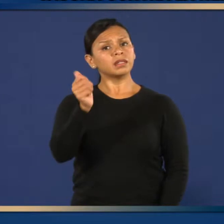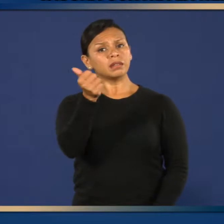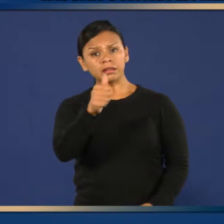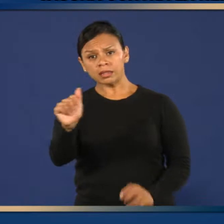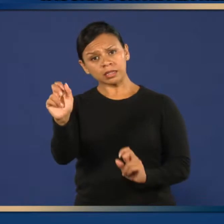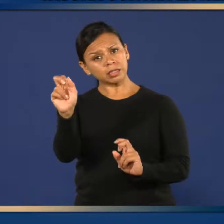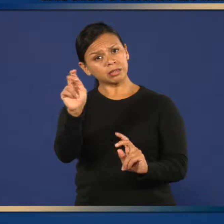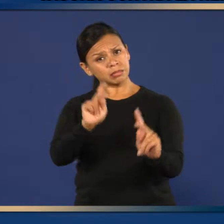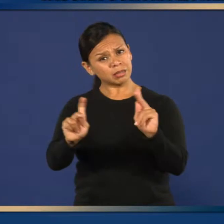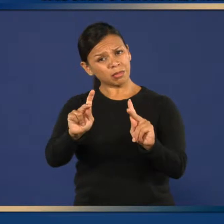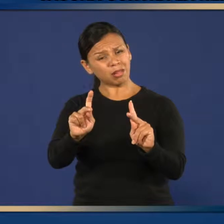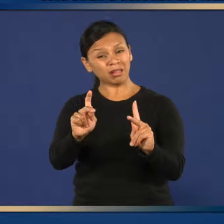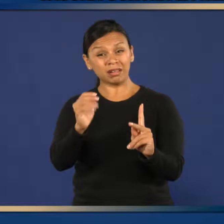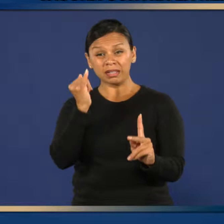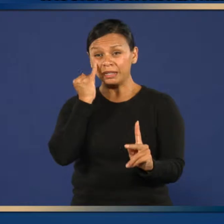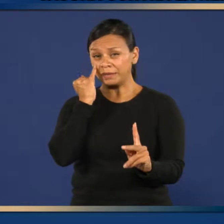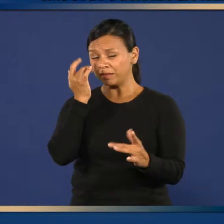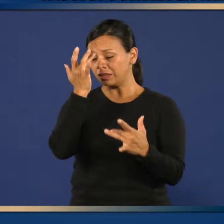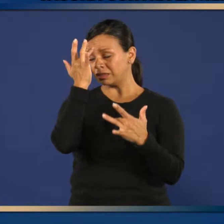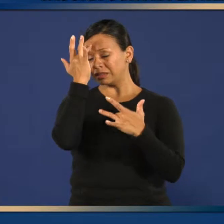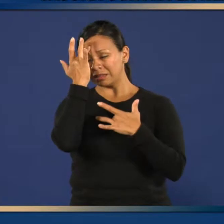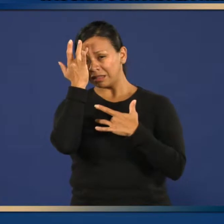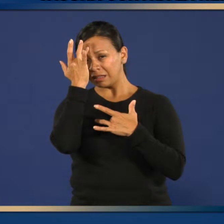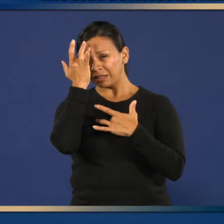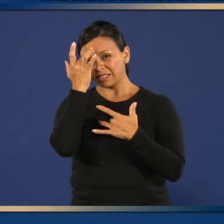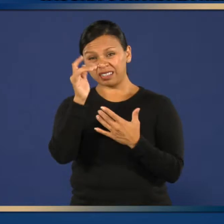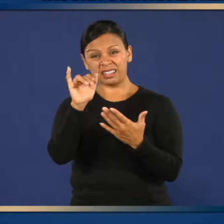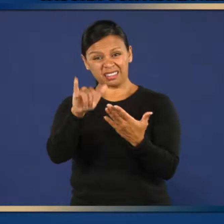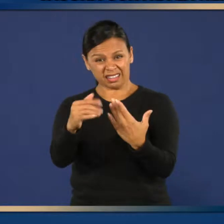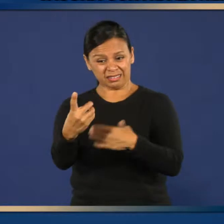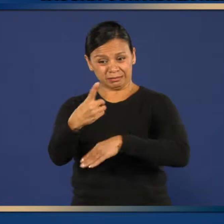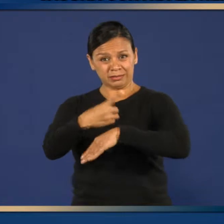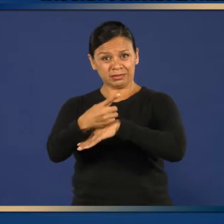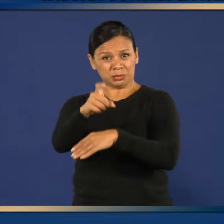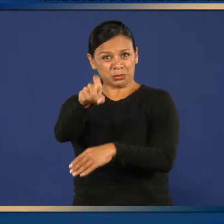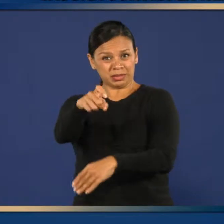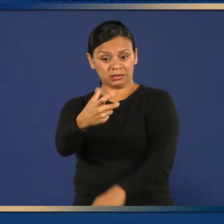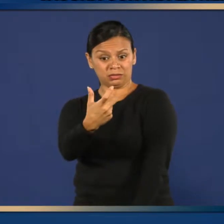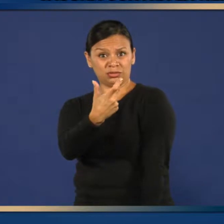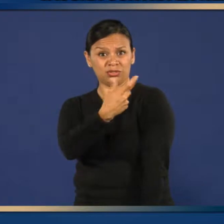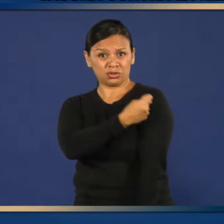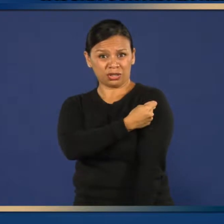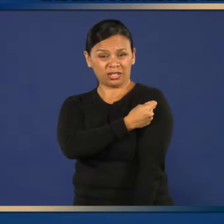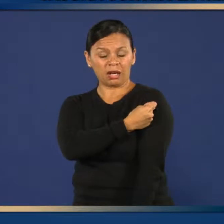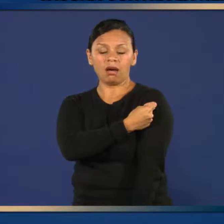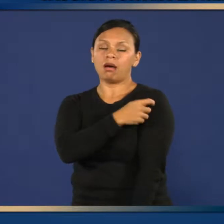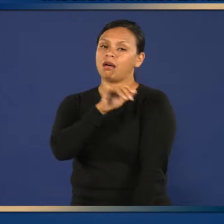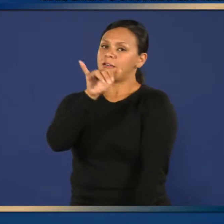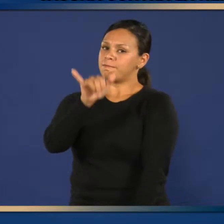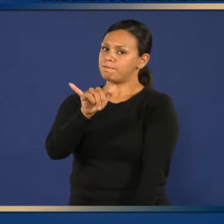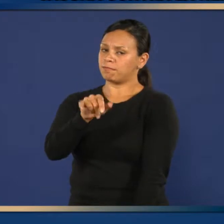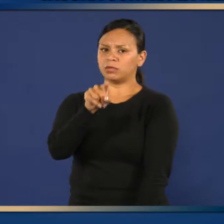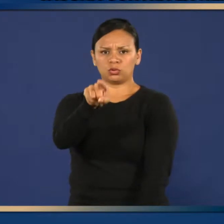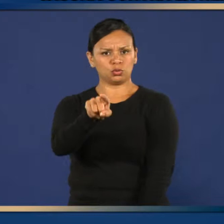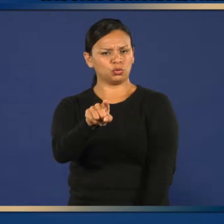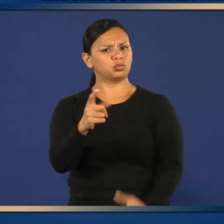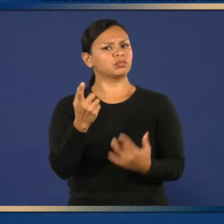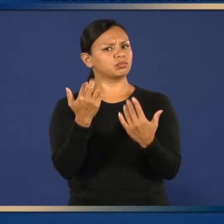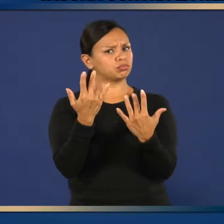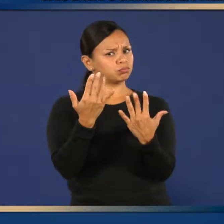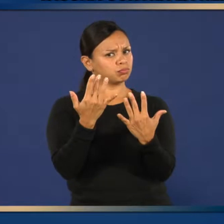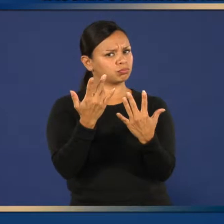las personas que estén mordida o gravemente enfermas cuando tienen programas recibir la vacuna